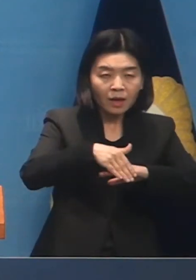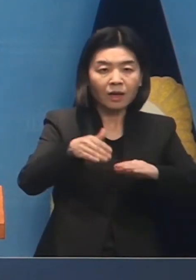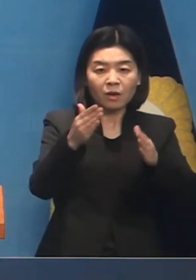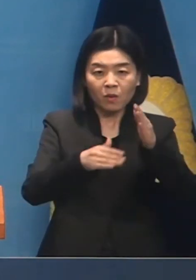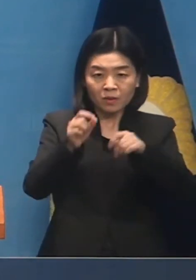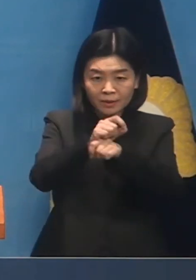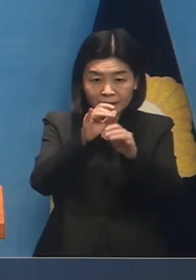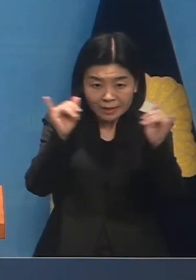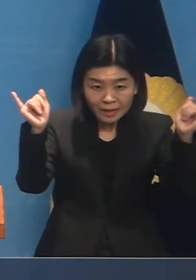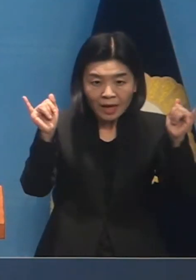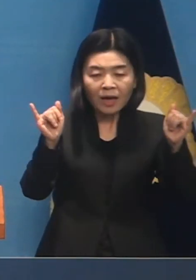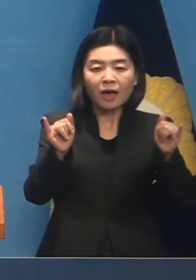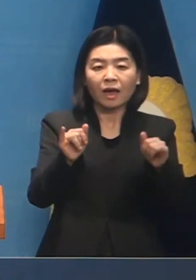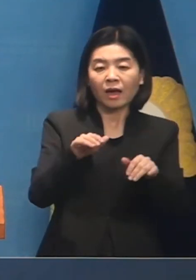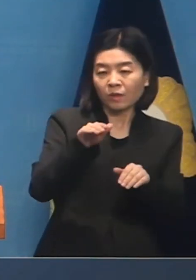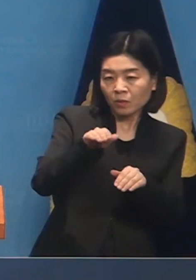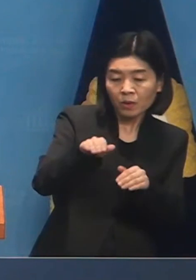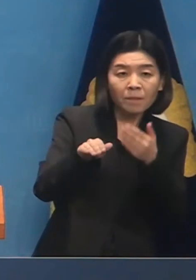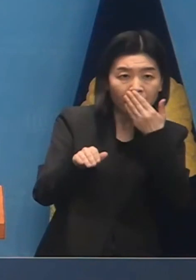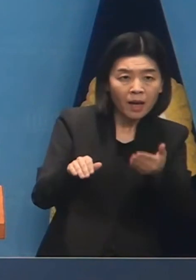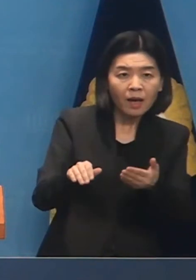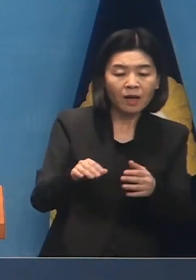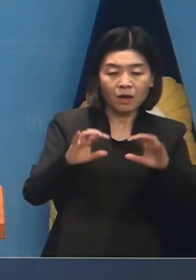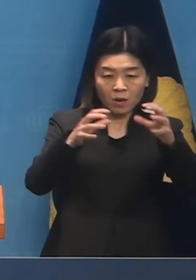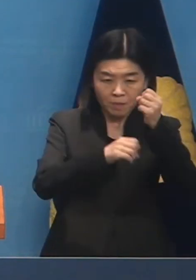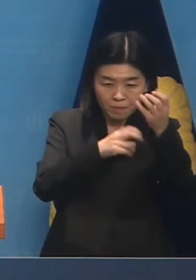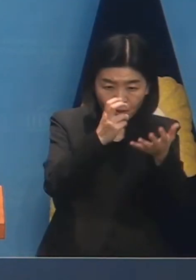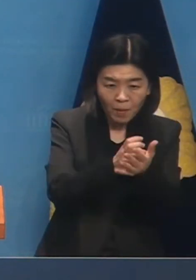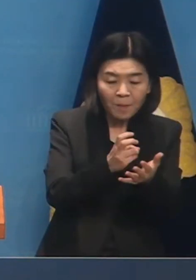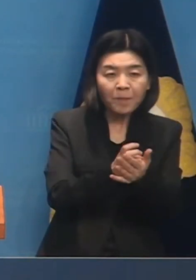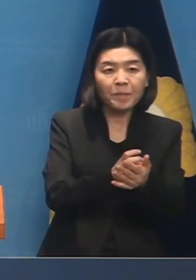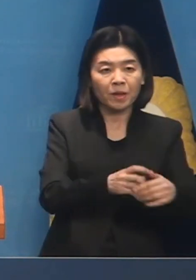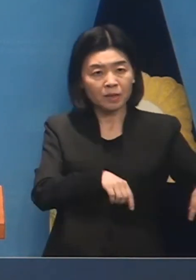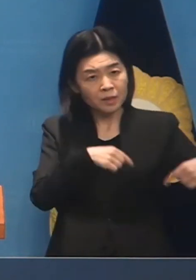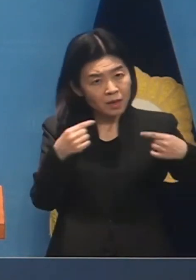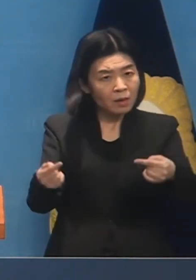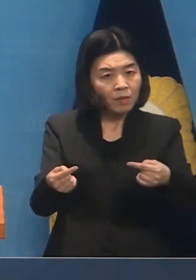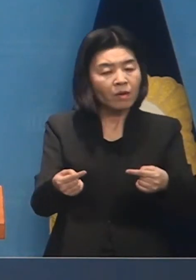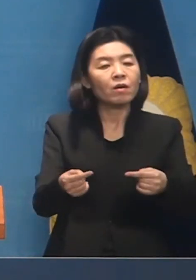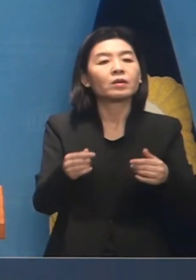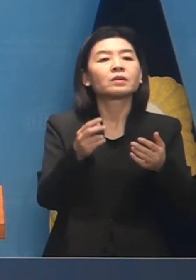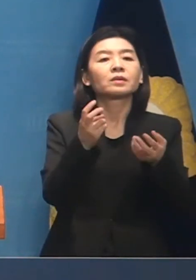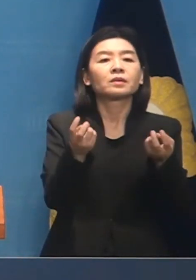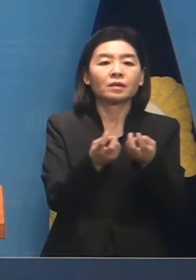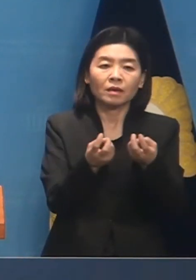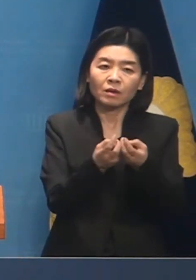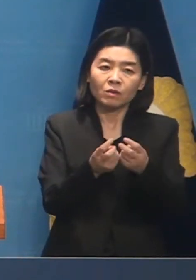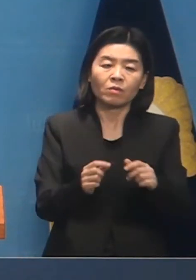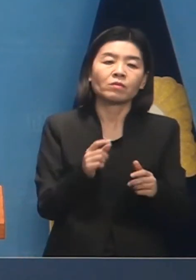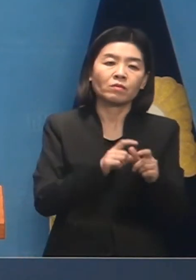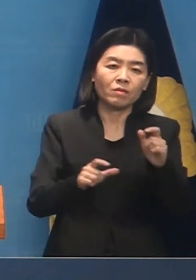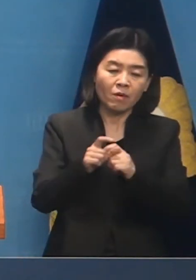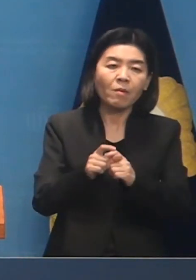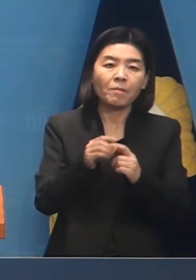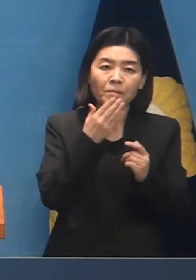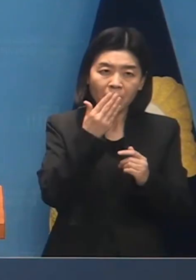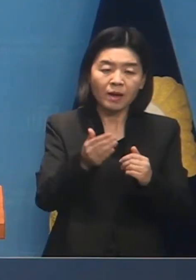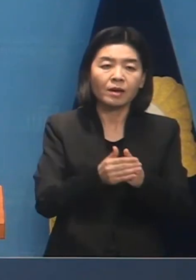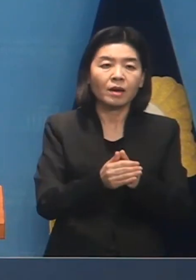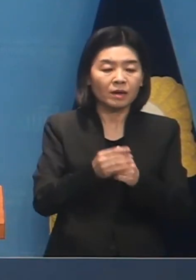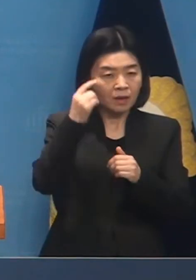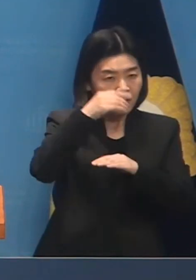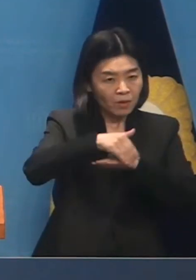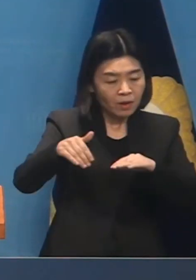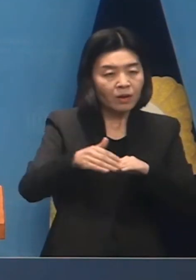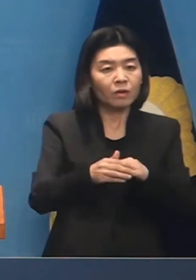직접 통제가 가능하도록 헌법적 참여 제도를 강화하겠습니다. 국민이 직접 정의를 바로